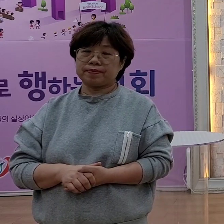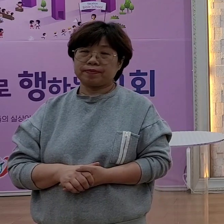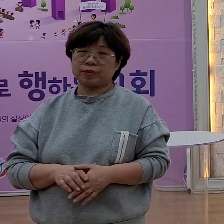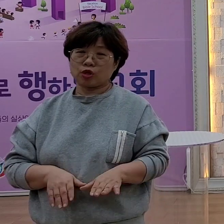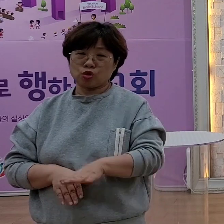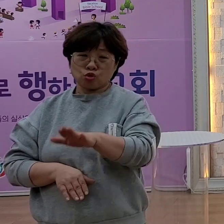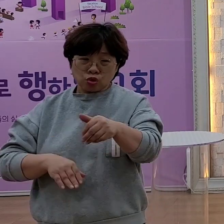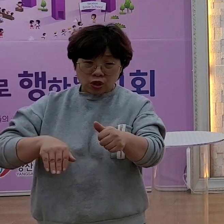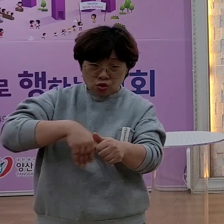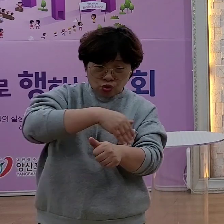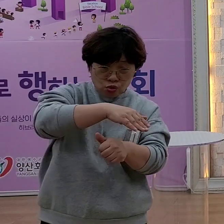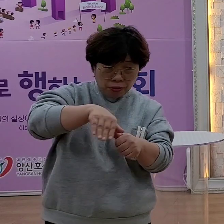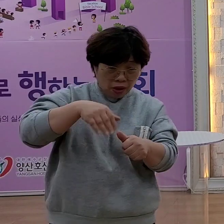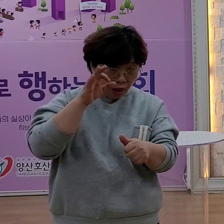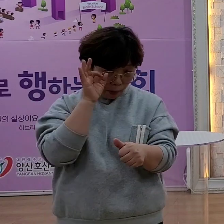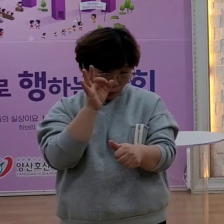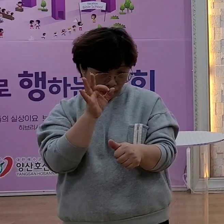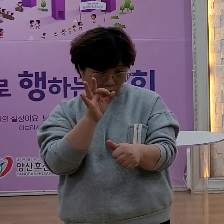우리 주변에 보면